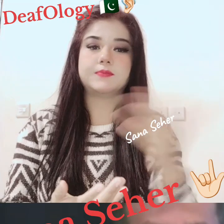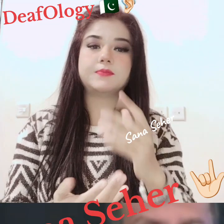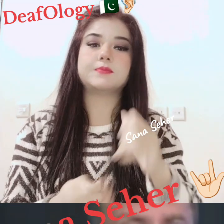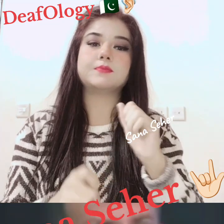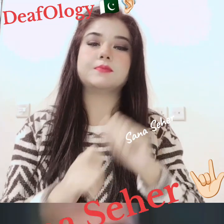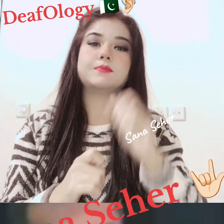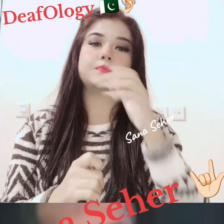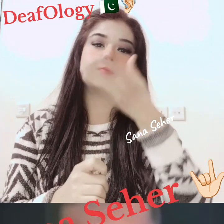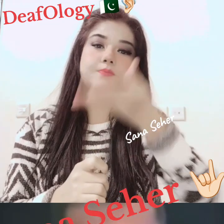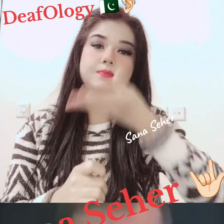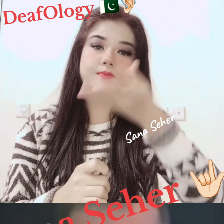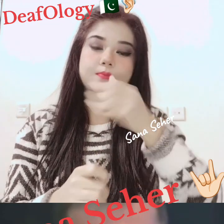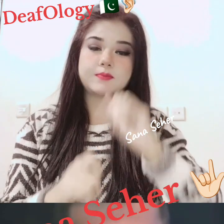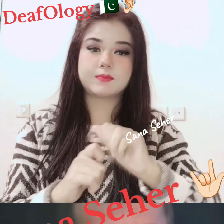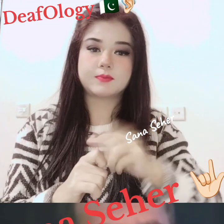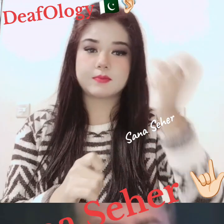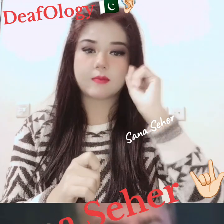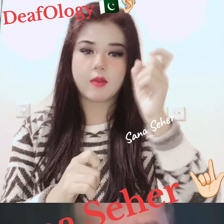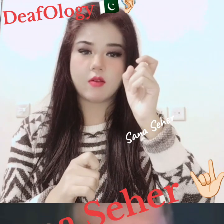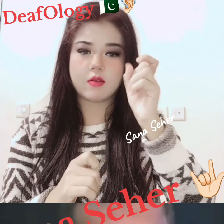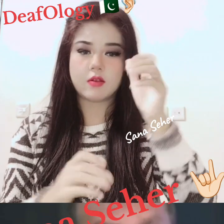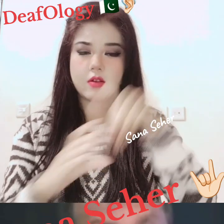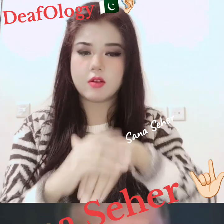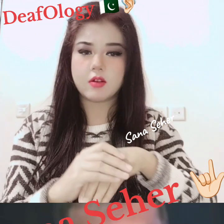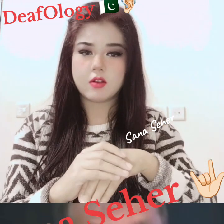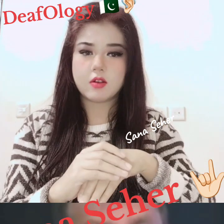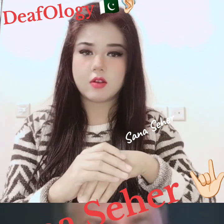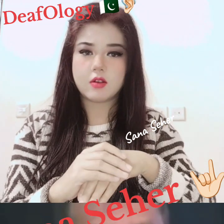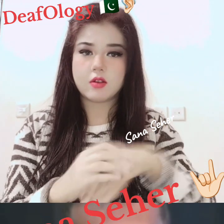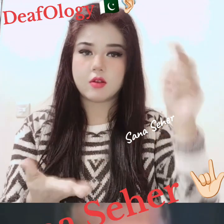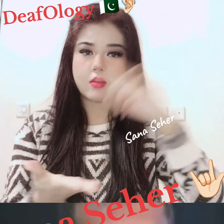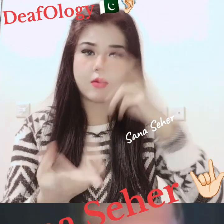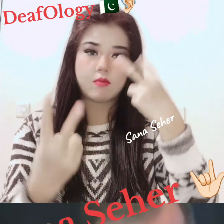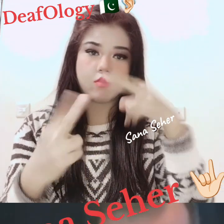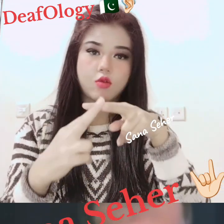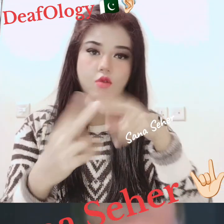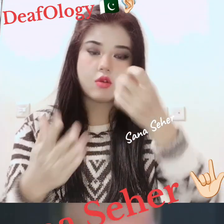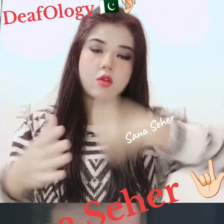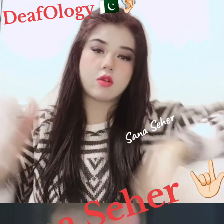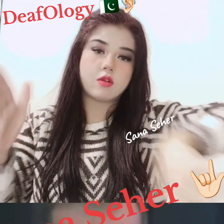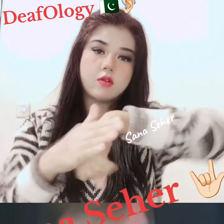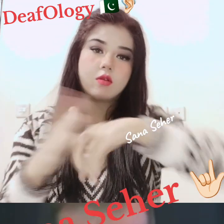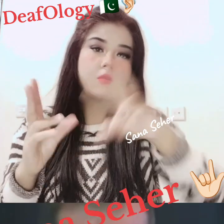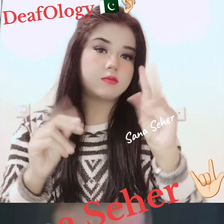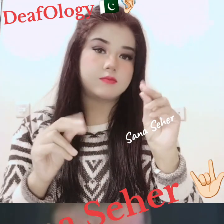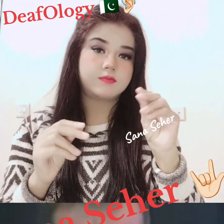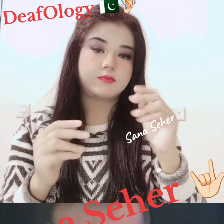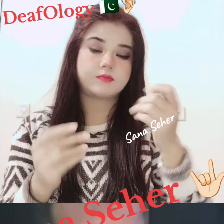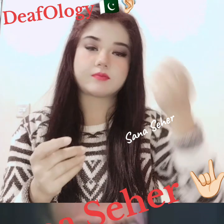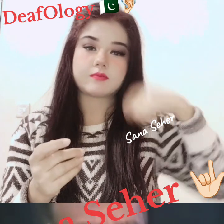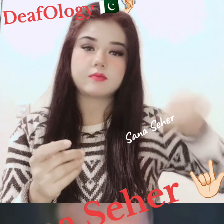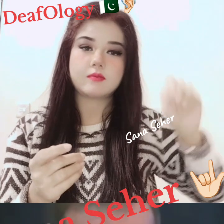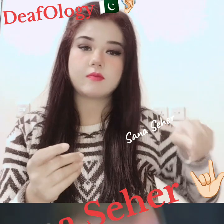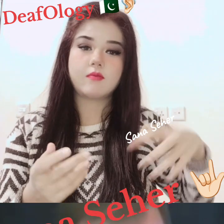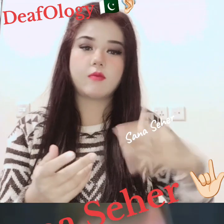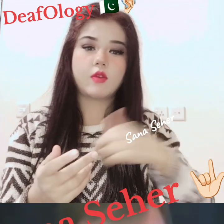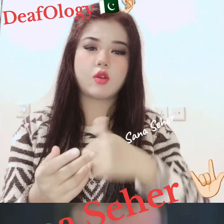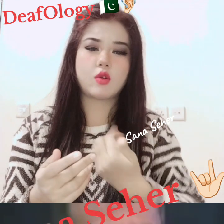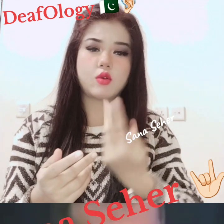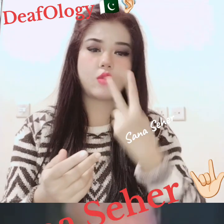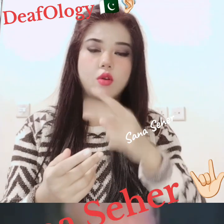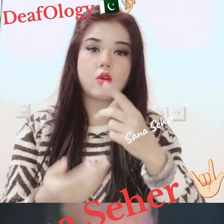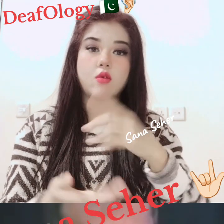बनाया जाता है कि फौज में जो सा है किसी को सुनवाई या मौका नहीं दिया जाता। ये जो फील्ड जनरल कोर्ट मार्शल आपके सामने हो रहा है, ये बजाते खुद इस